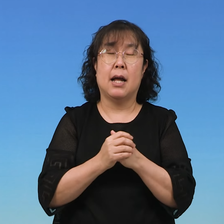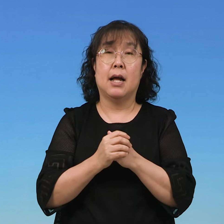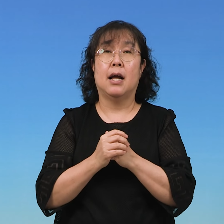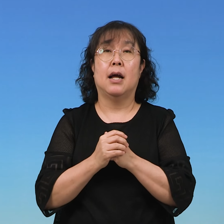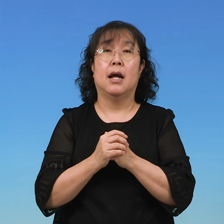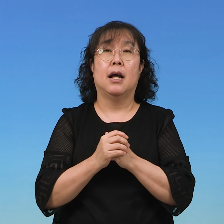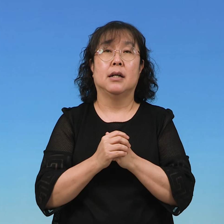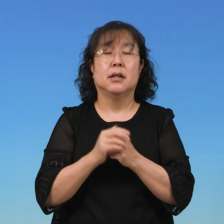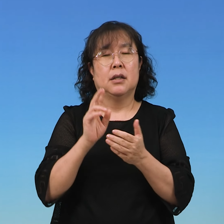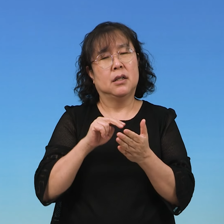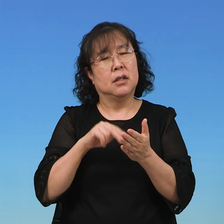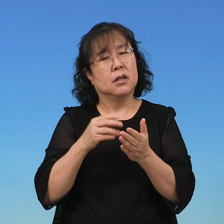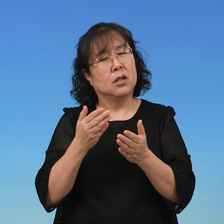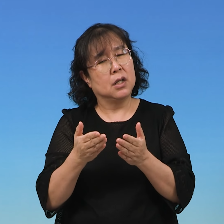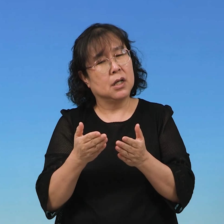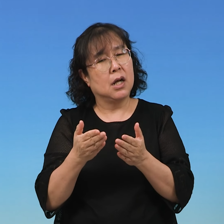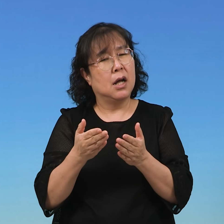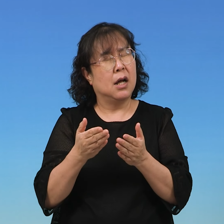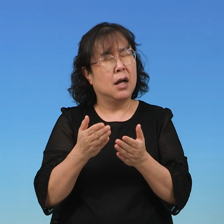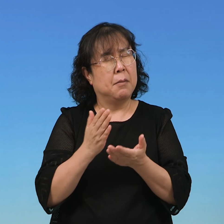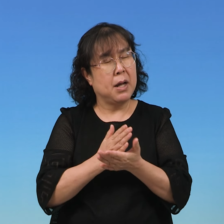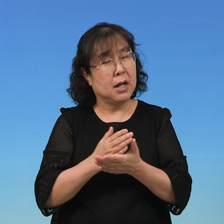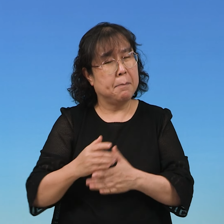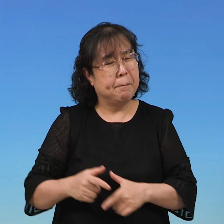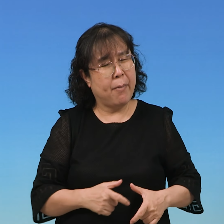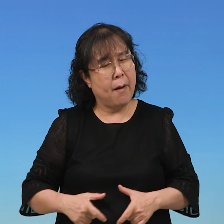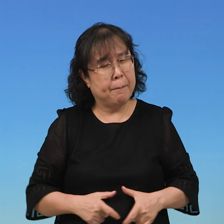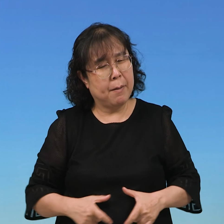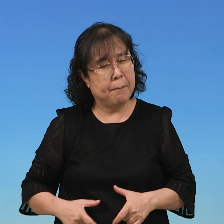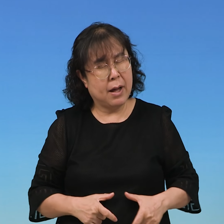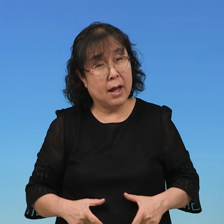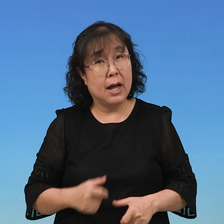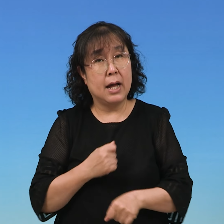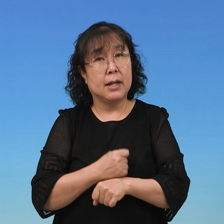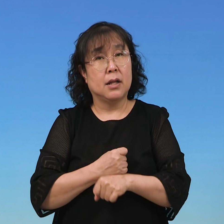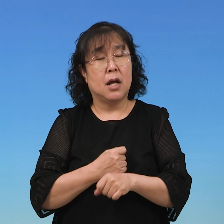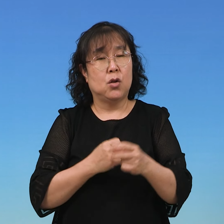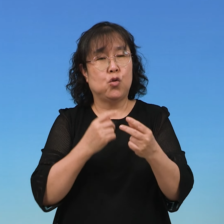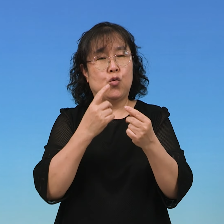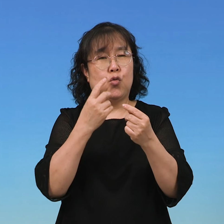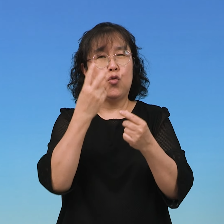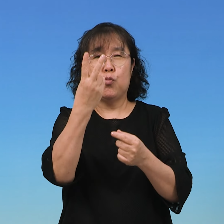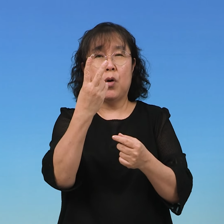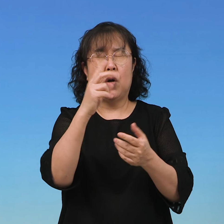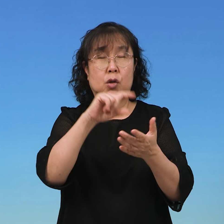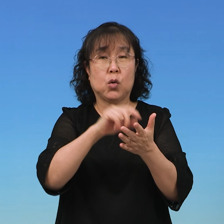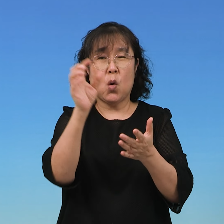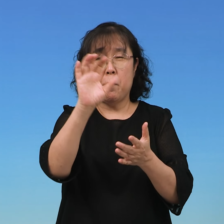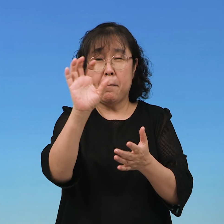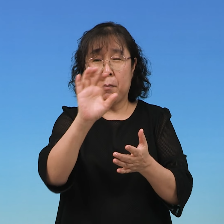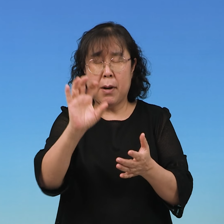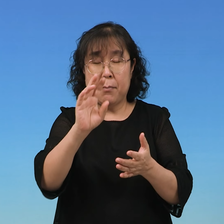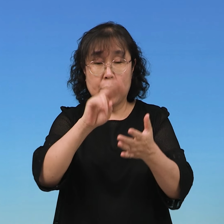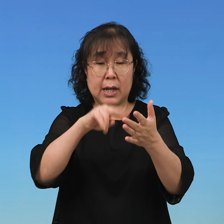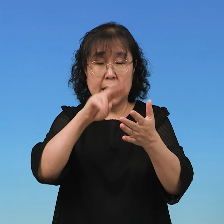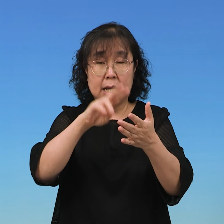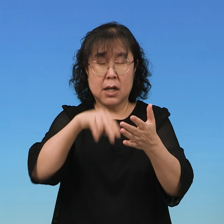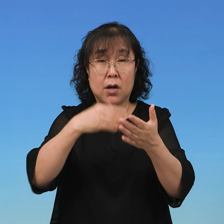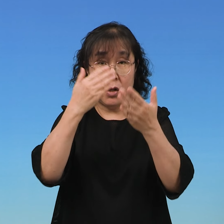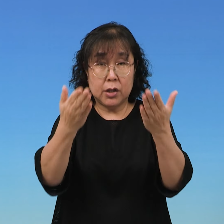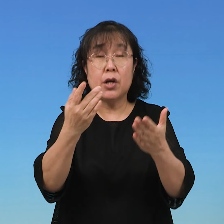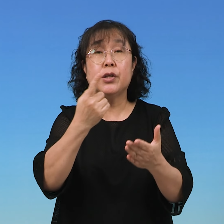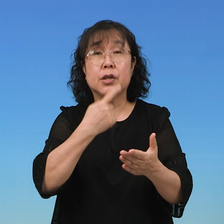하나를 이거를 제가 읽어드릴까 말까 하니까요. 왜냐하면 이미 한 2번쯤 읽어드린 내용이에요. 그래서 이